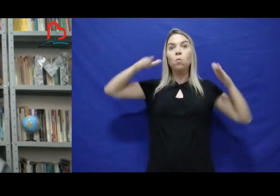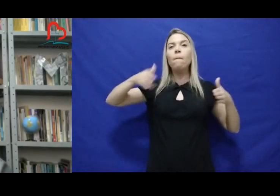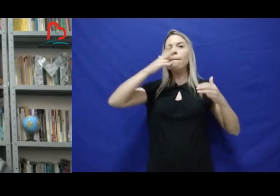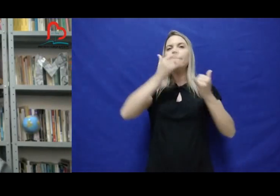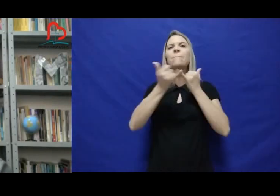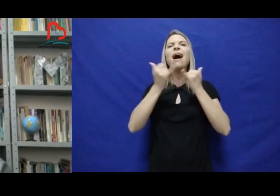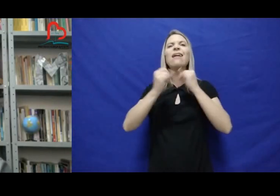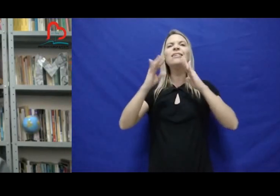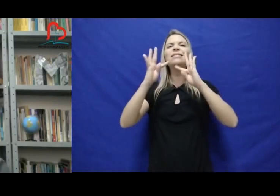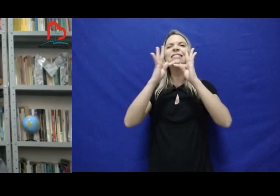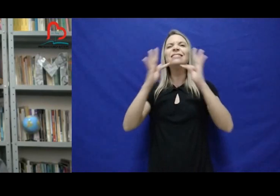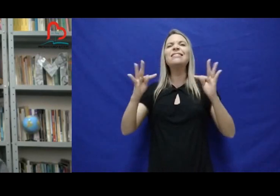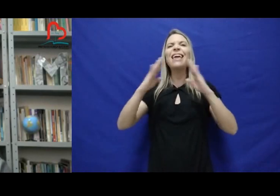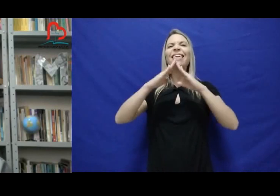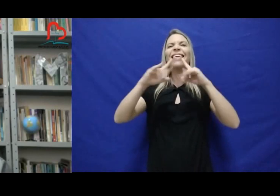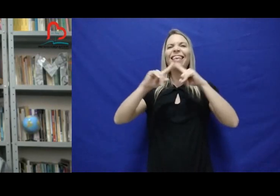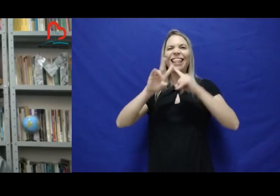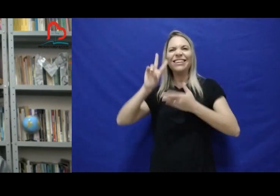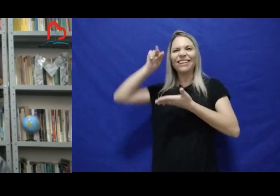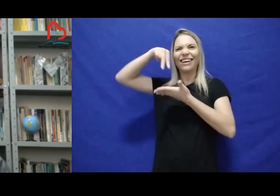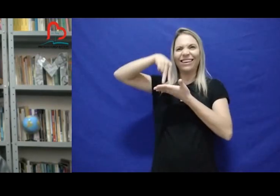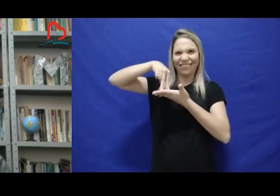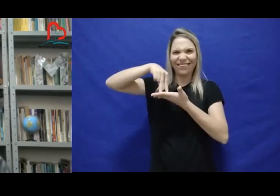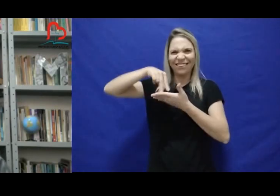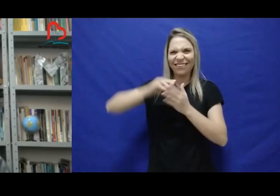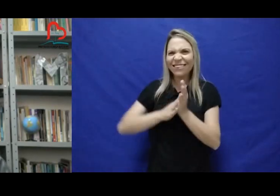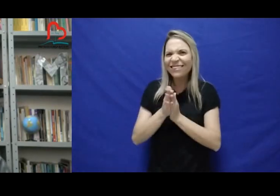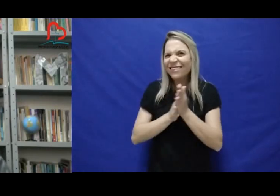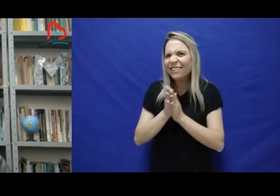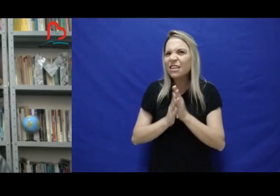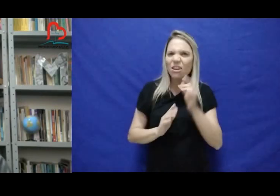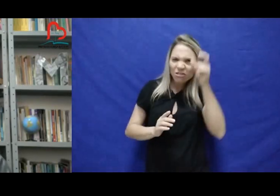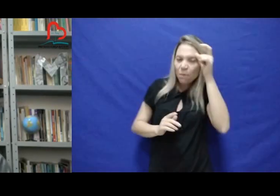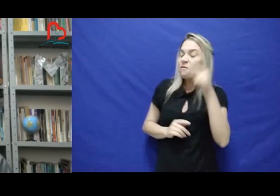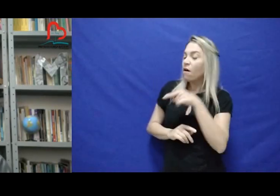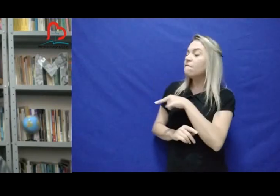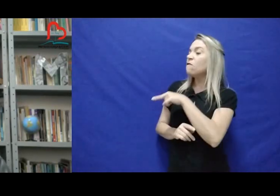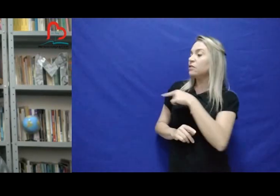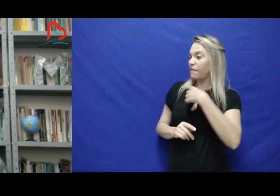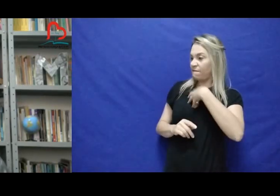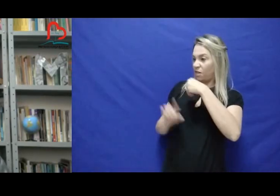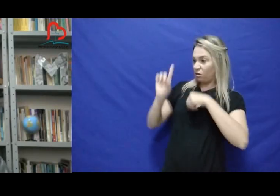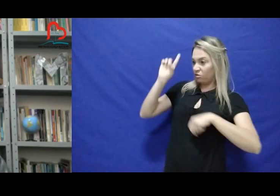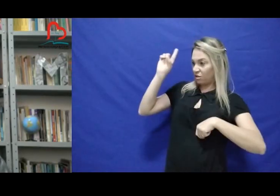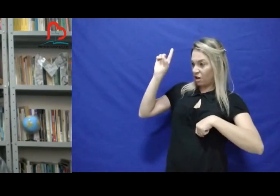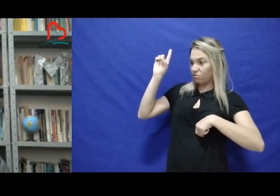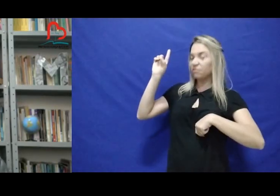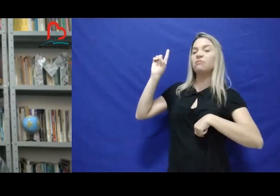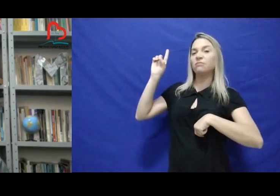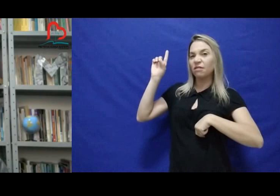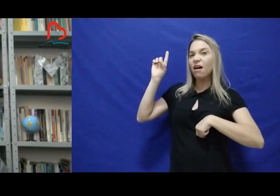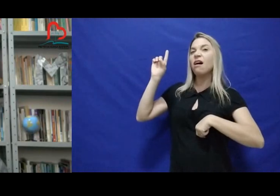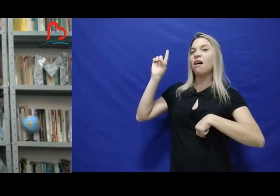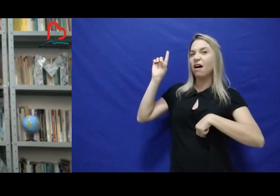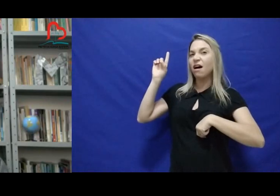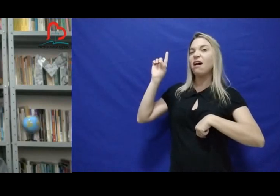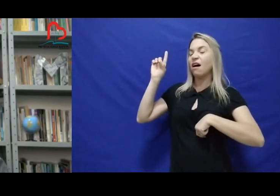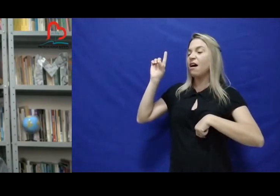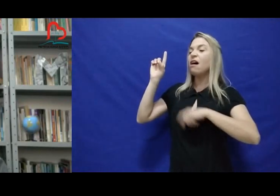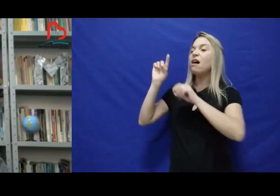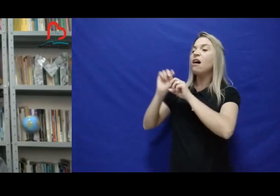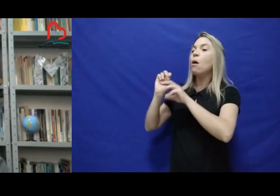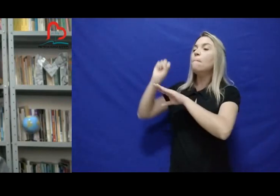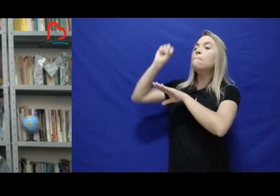de Deus, assim como Satanás ainda hoje nos testa, se tu és crente, se tu és filho de